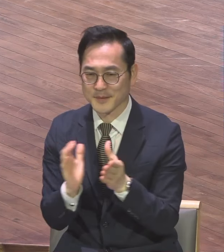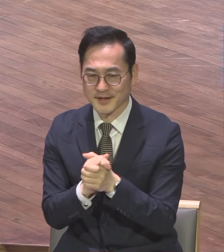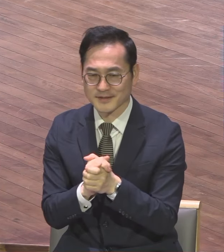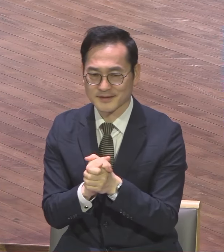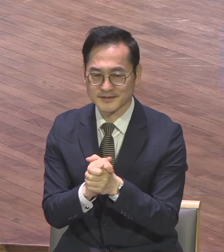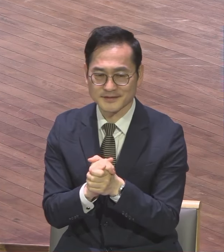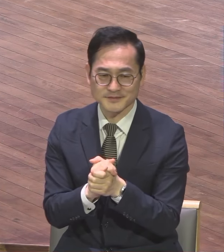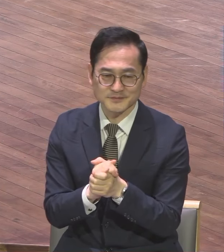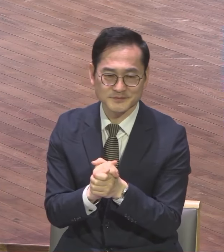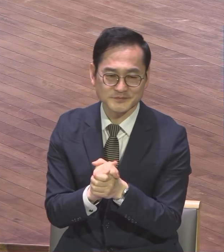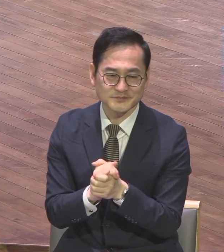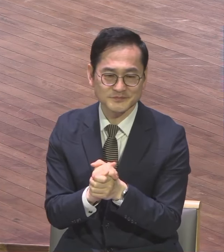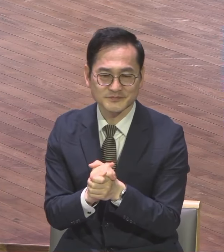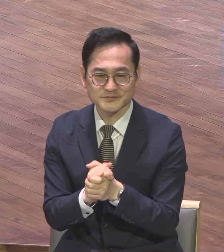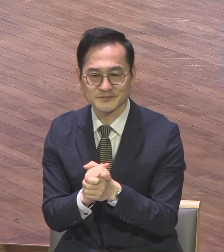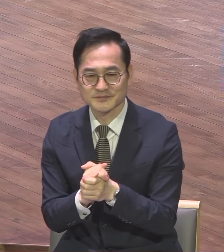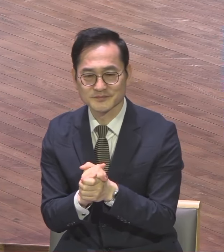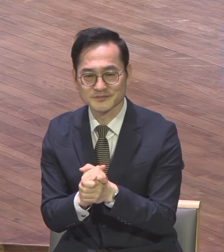서로 우리